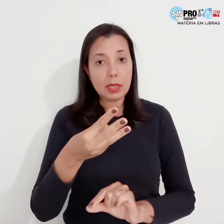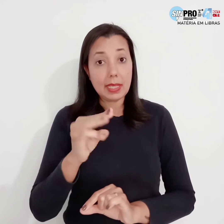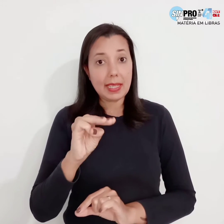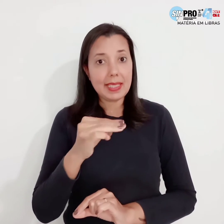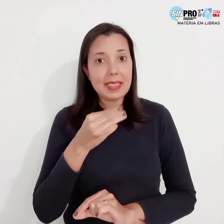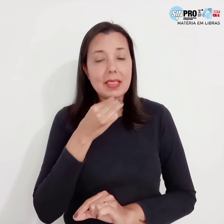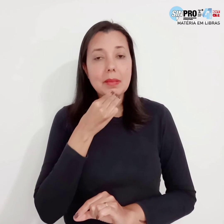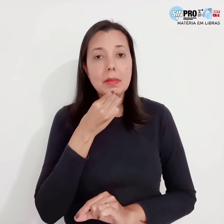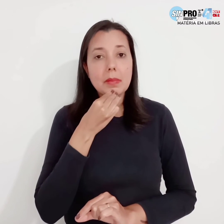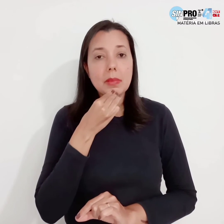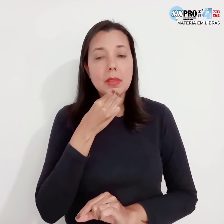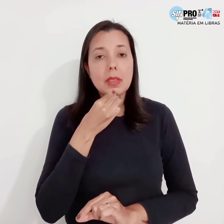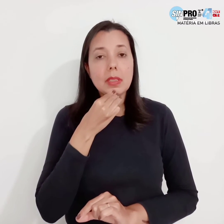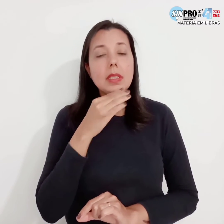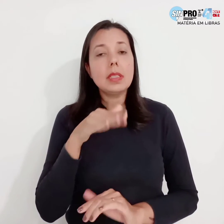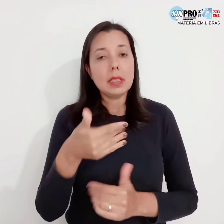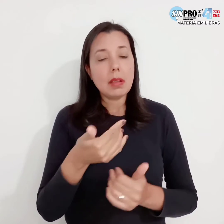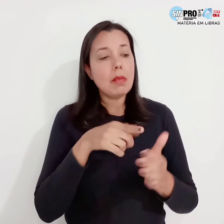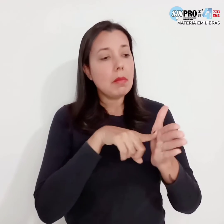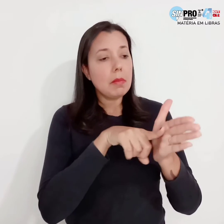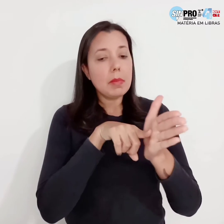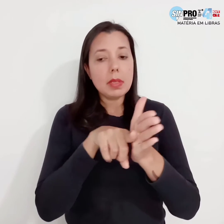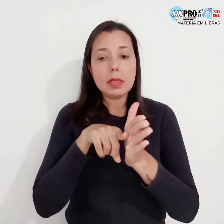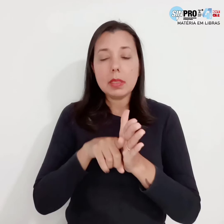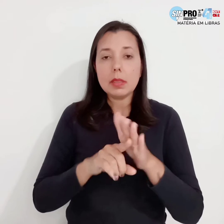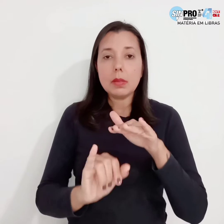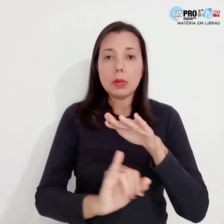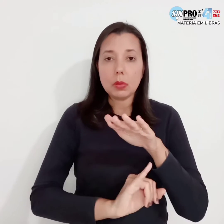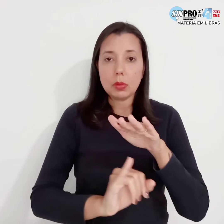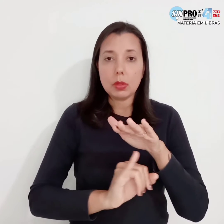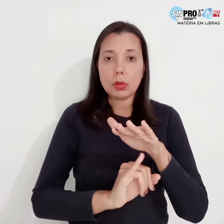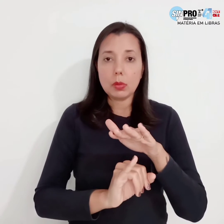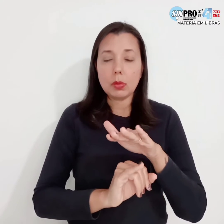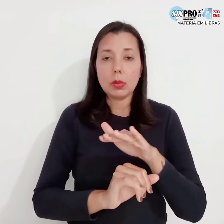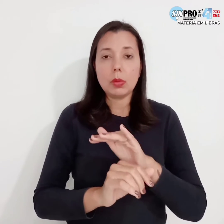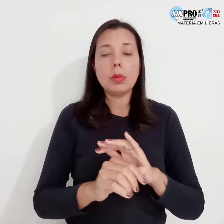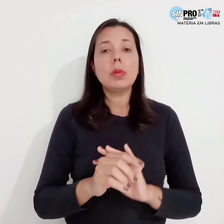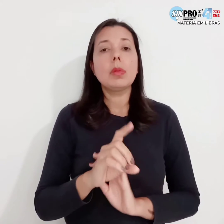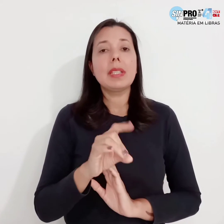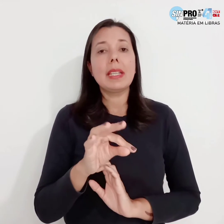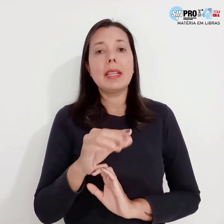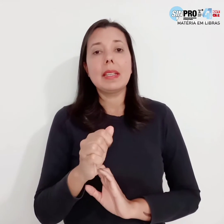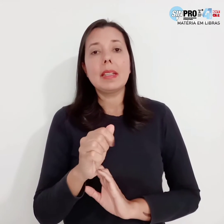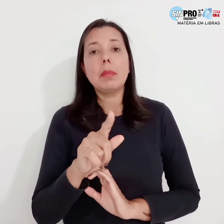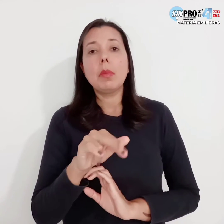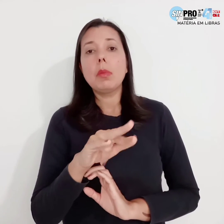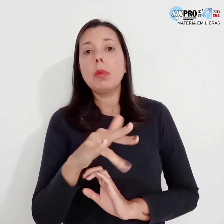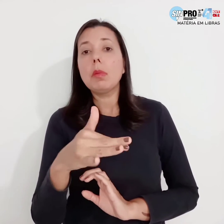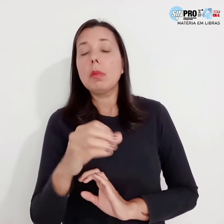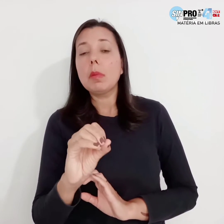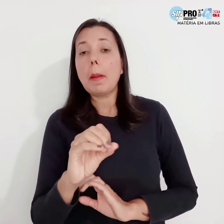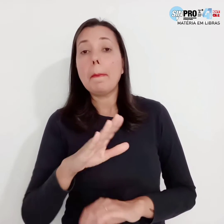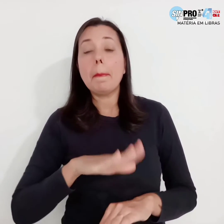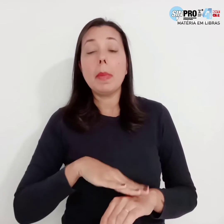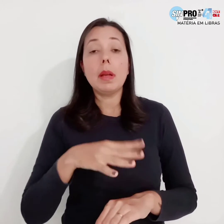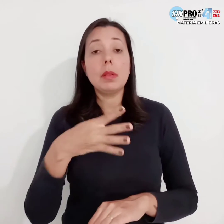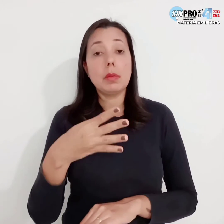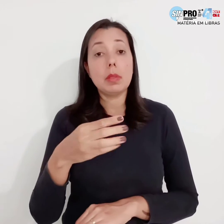milhões, segundo pesquisa do Instituto Data Popular. Mais de 42